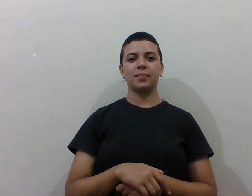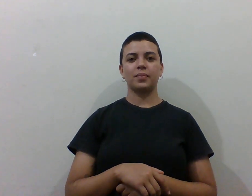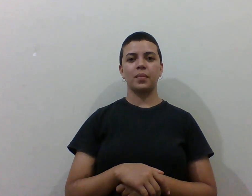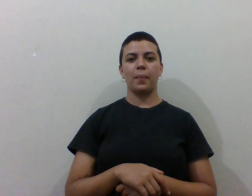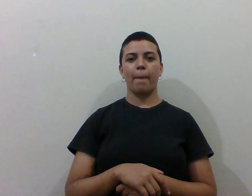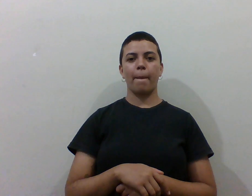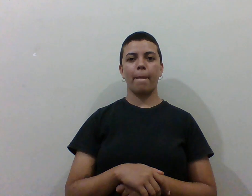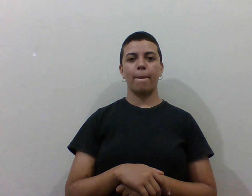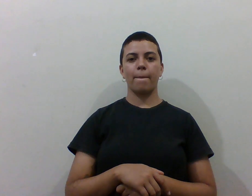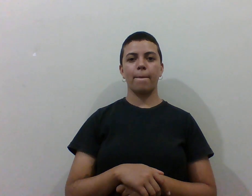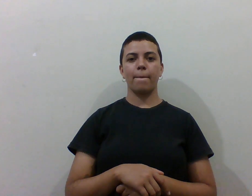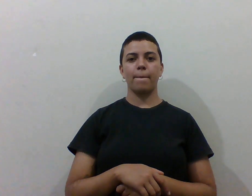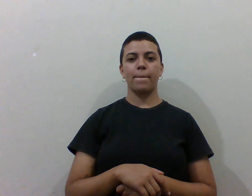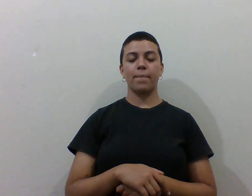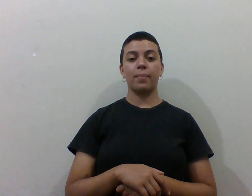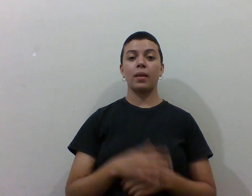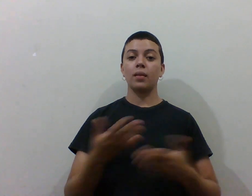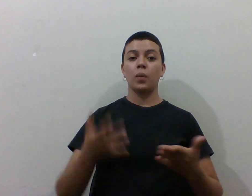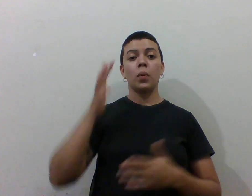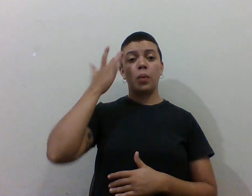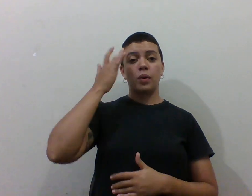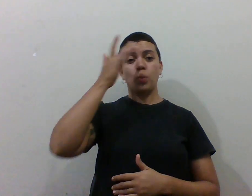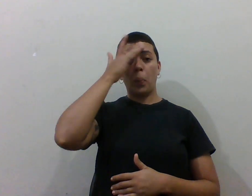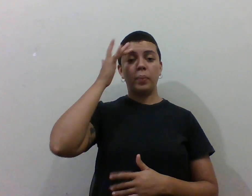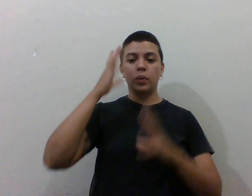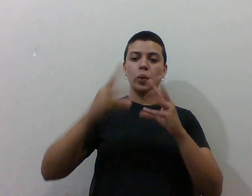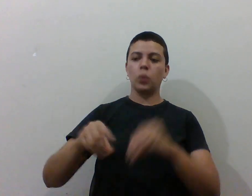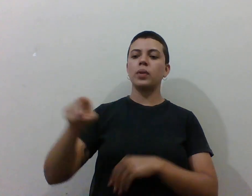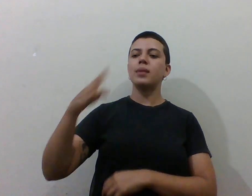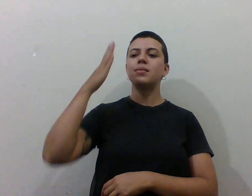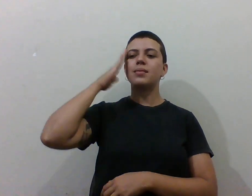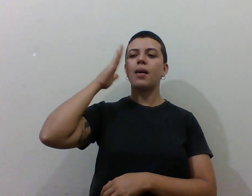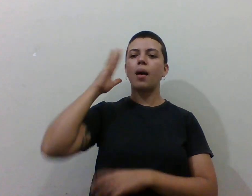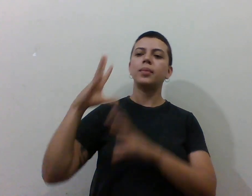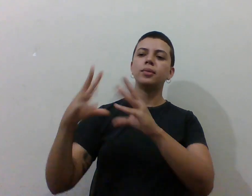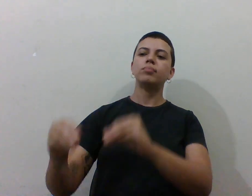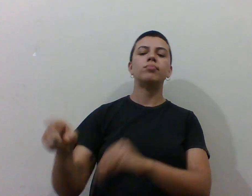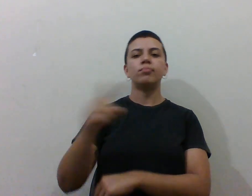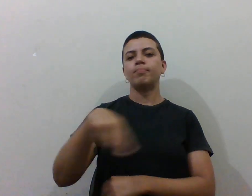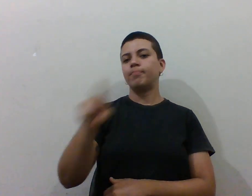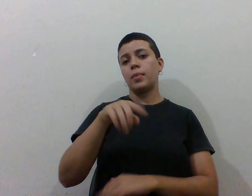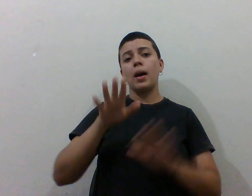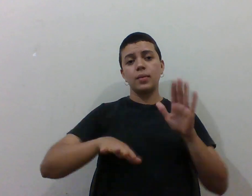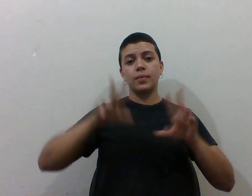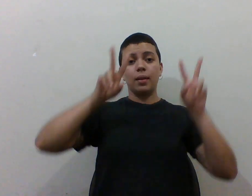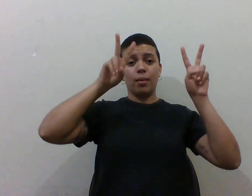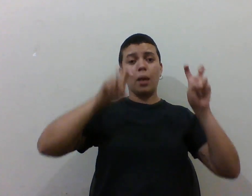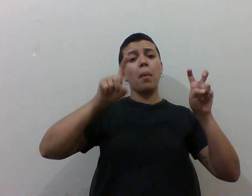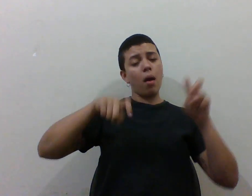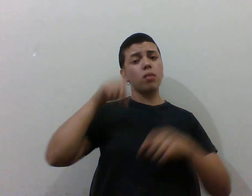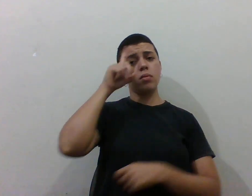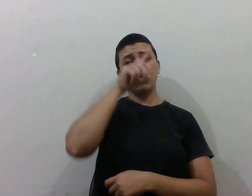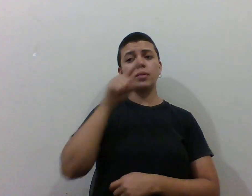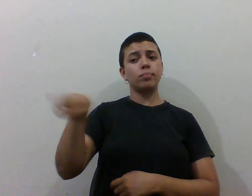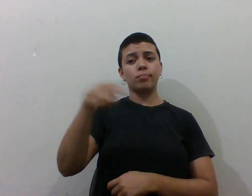todos tenham acesso por isso que não é tão simples você inserir um tema que tem categorias epistemológicas próprias no ensino da